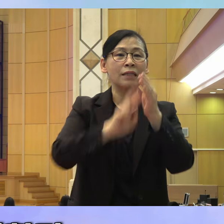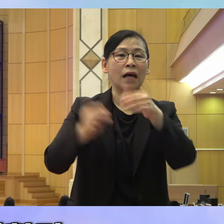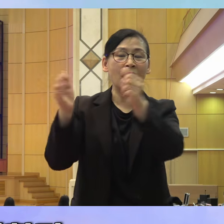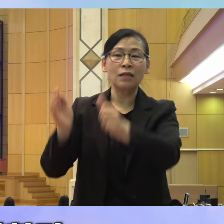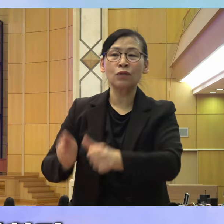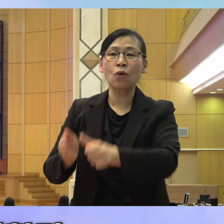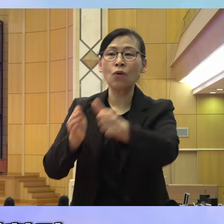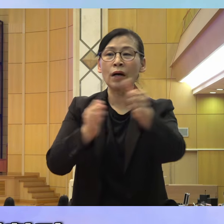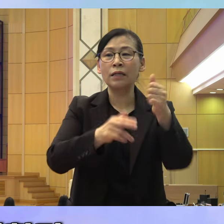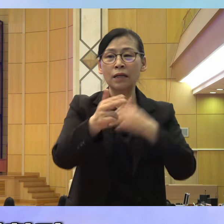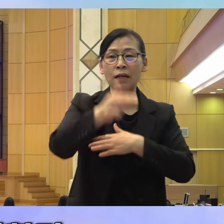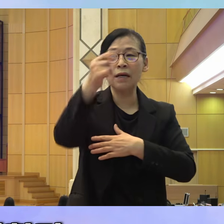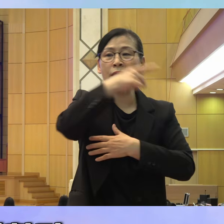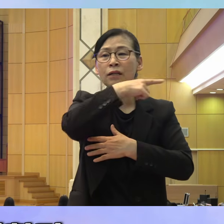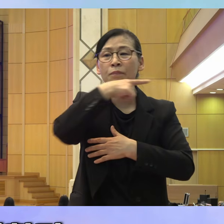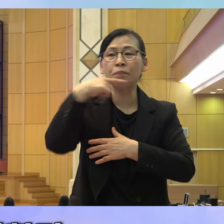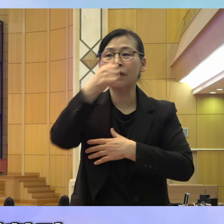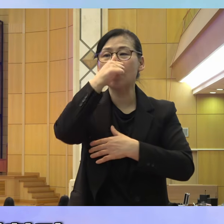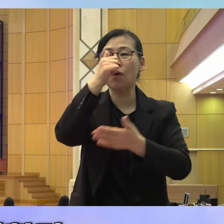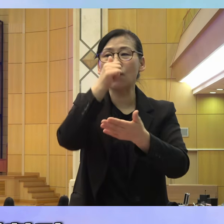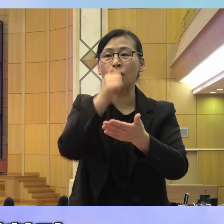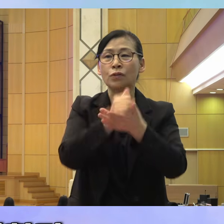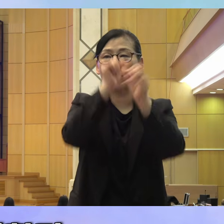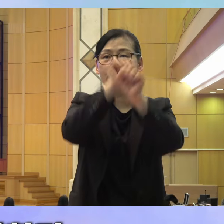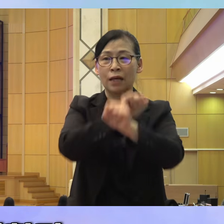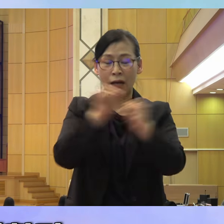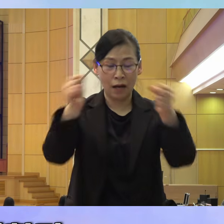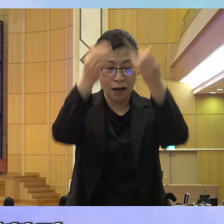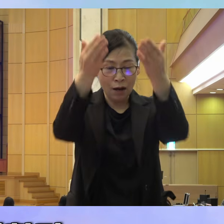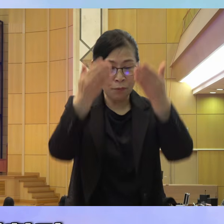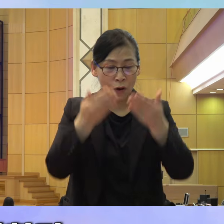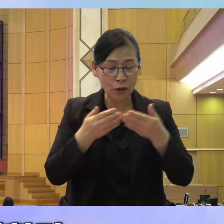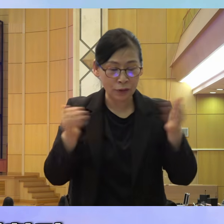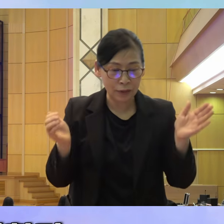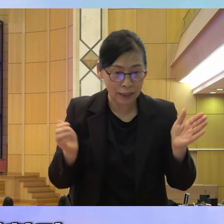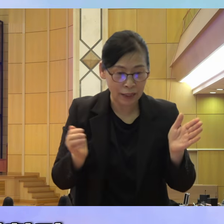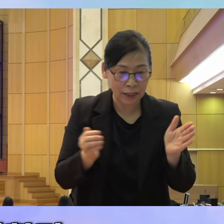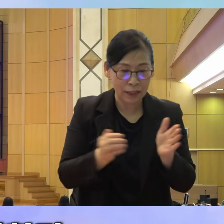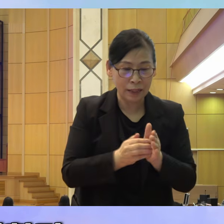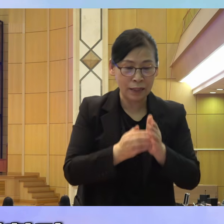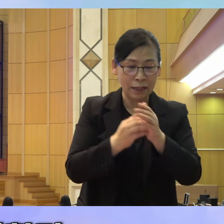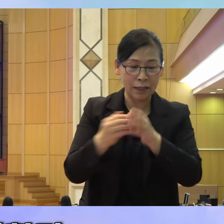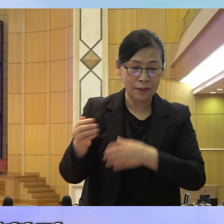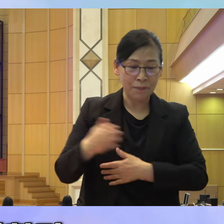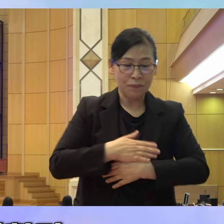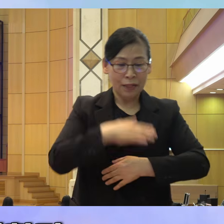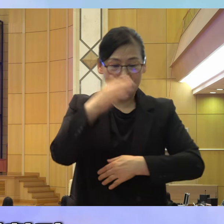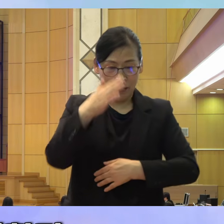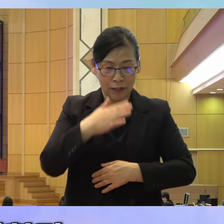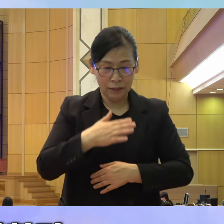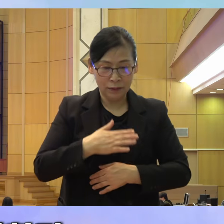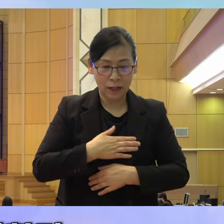함께 찬송하세. 그 피로 속죄함 거룩한